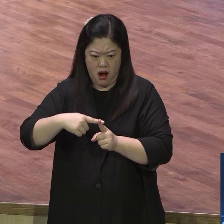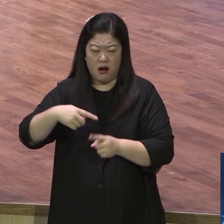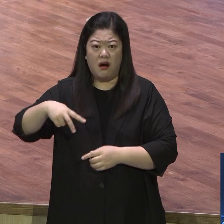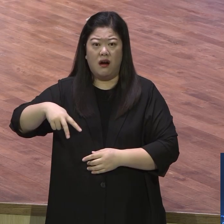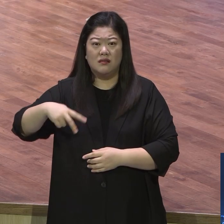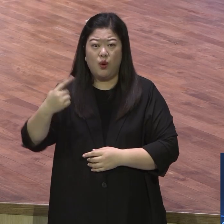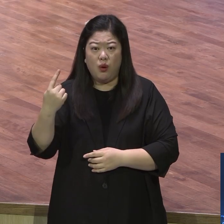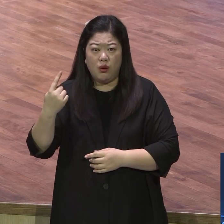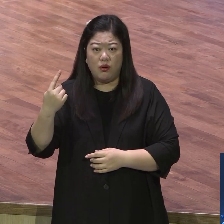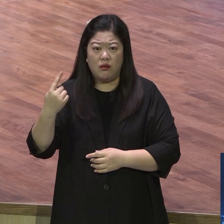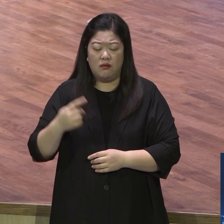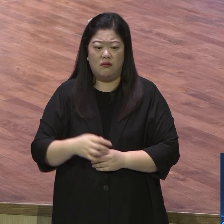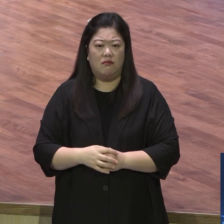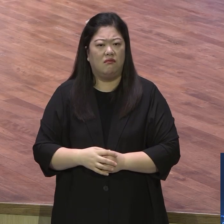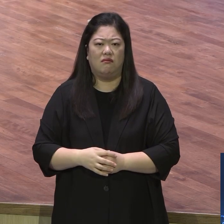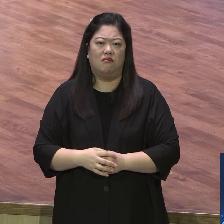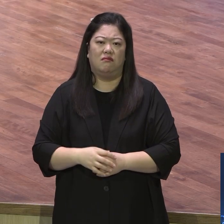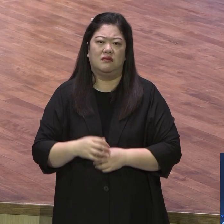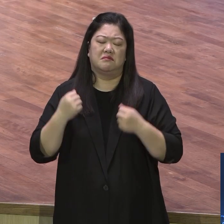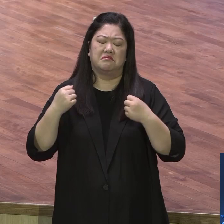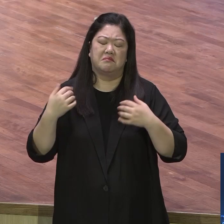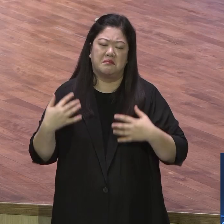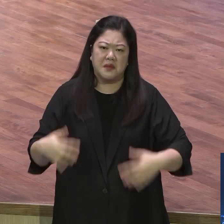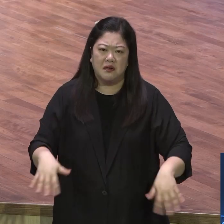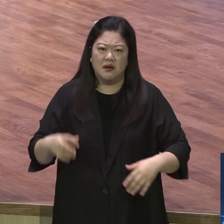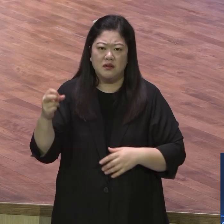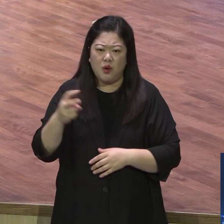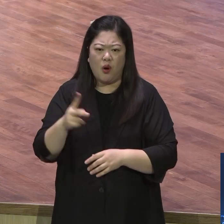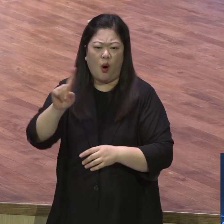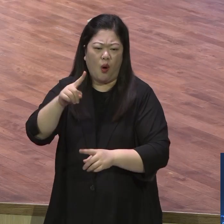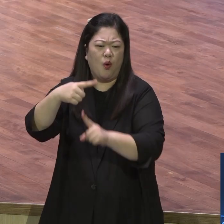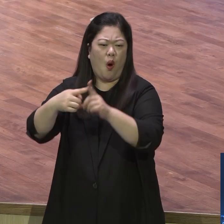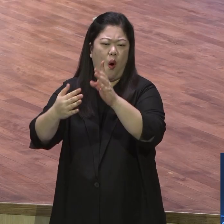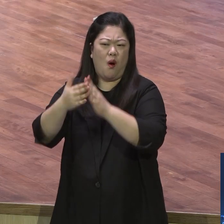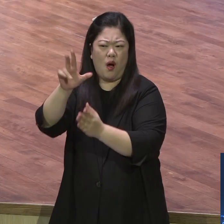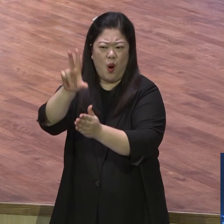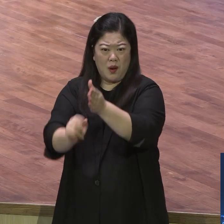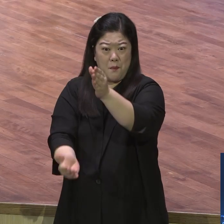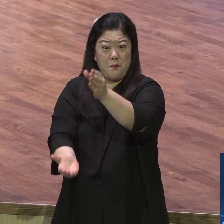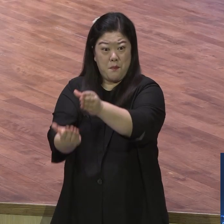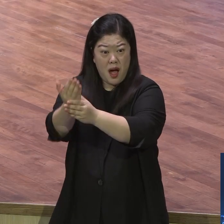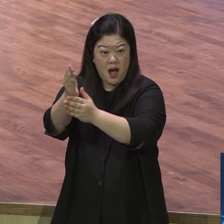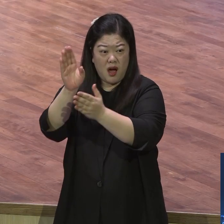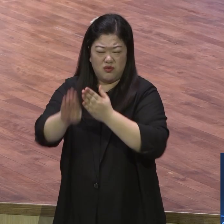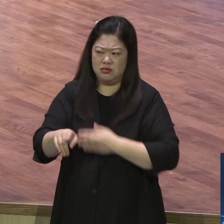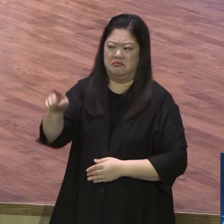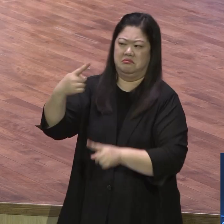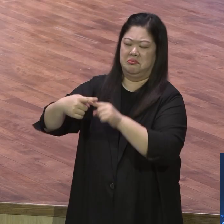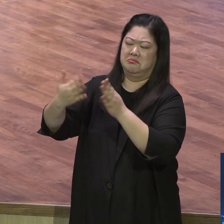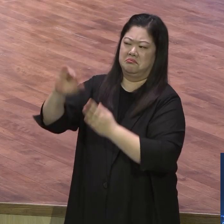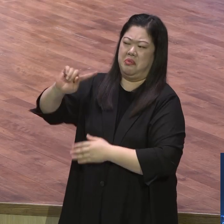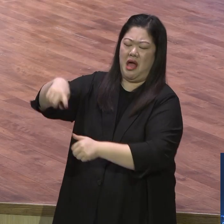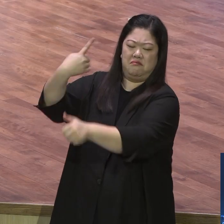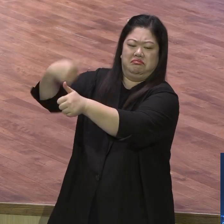사람들이 다 그냥 원망하게 만드는 비방하게 만드는 지금 주체가 되어버렸어요